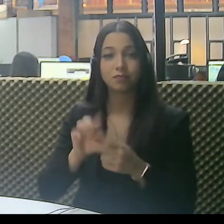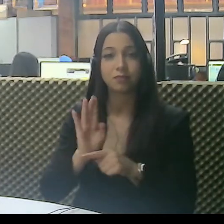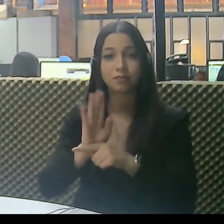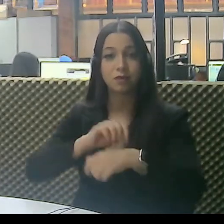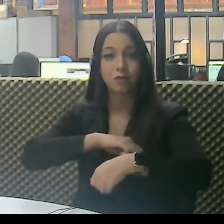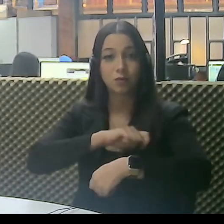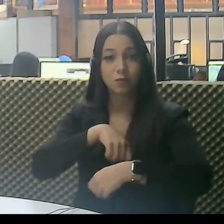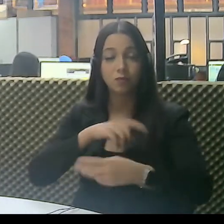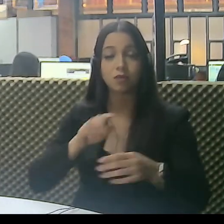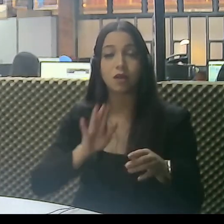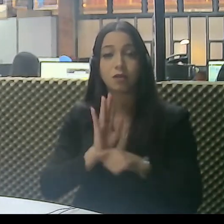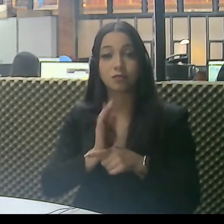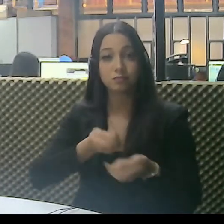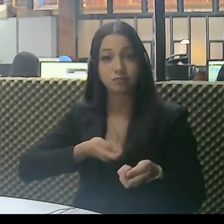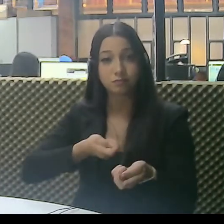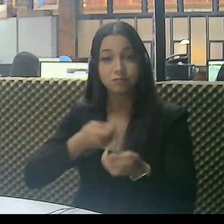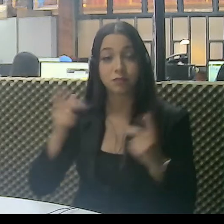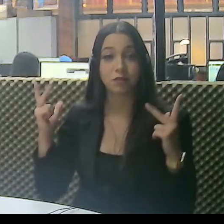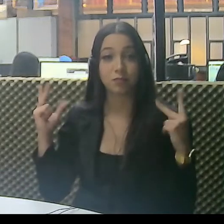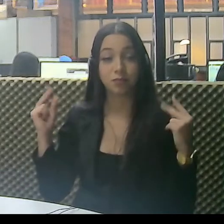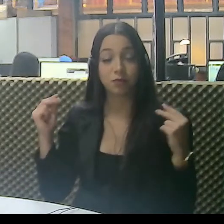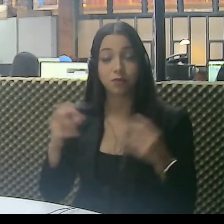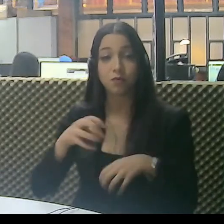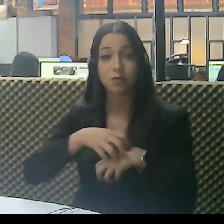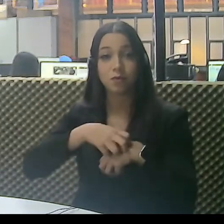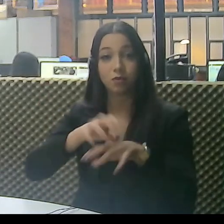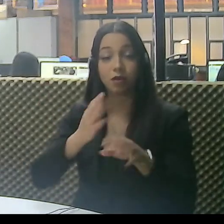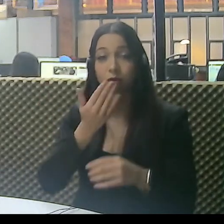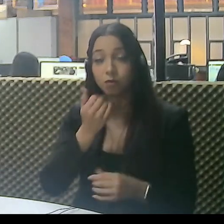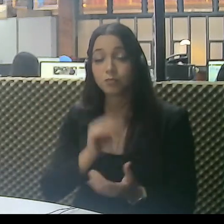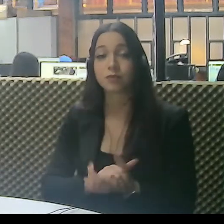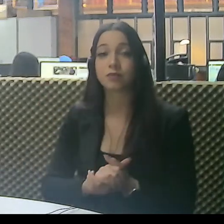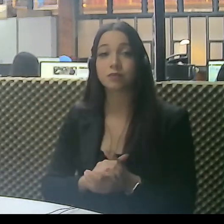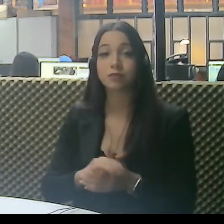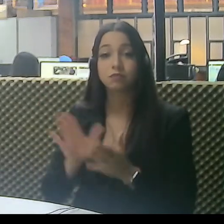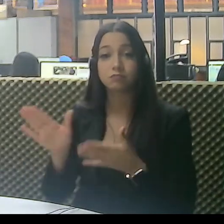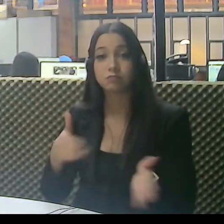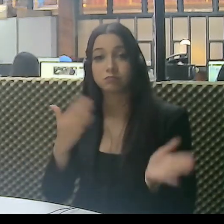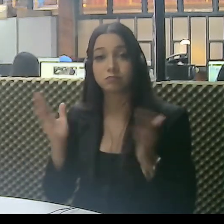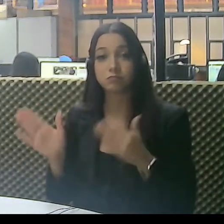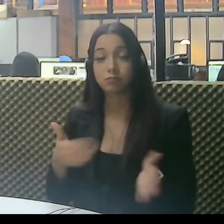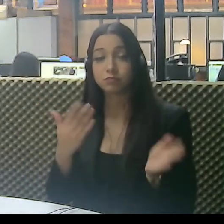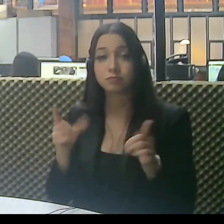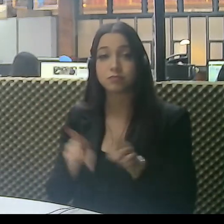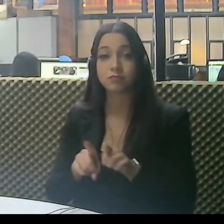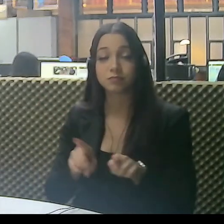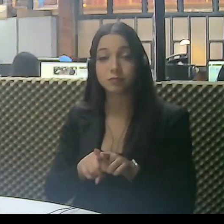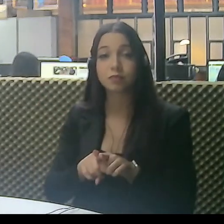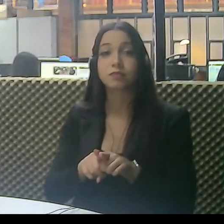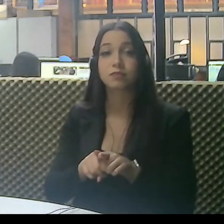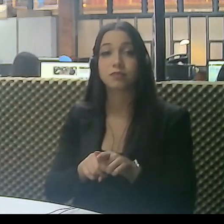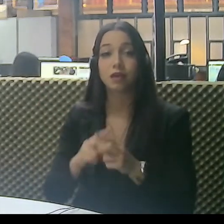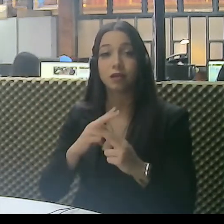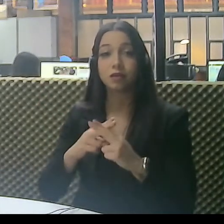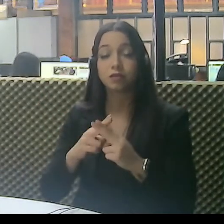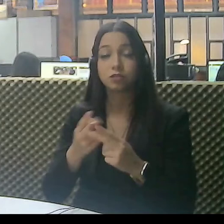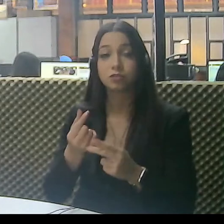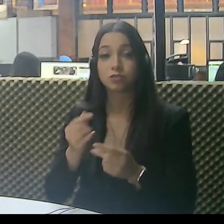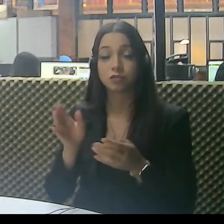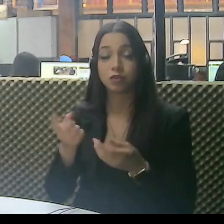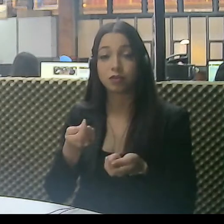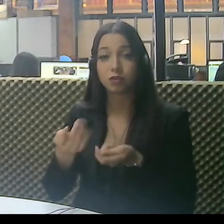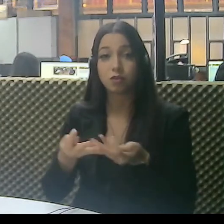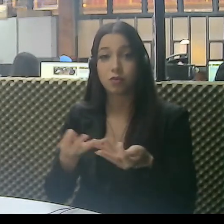cozinha, auxiliar de limpeza, motorista, entregador, operador de processo de produção, operador de caixa,